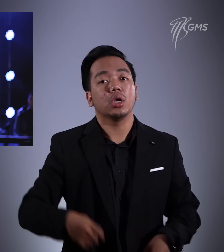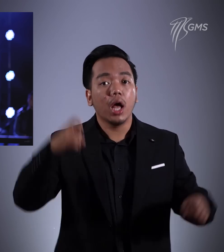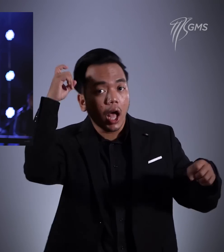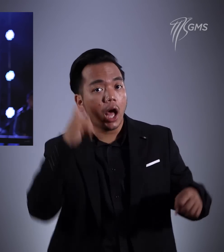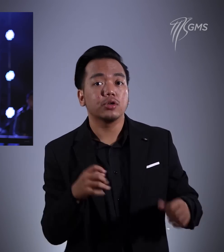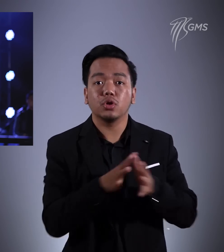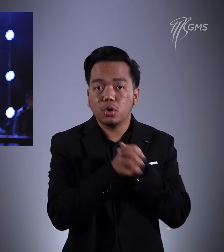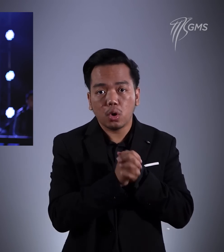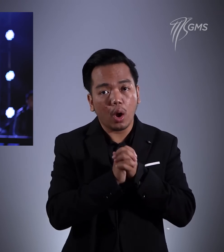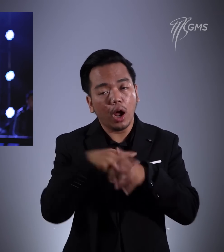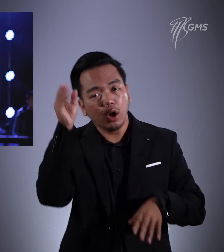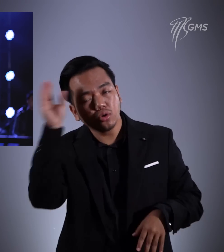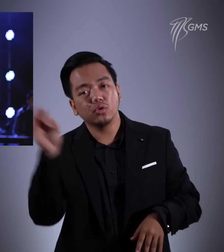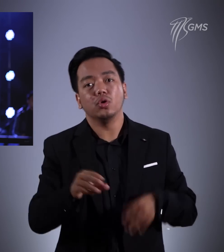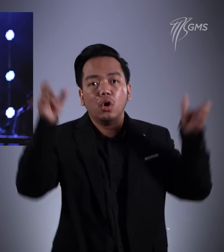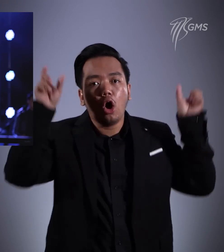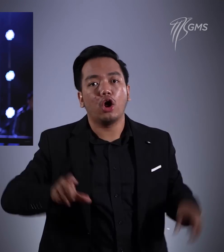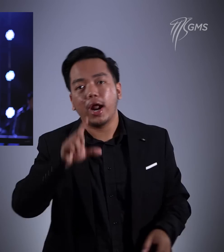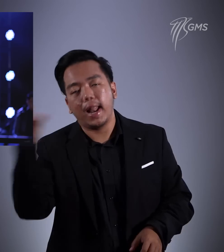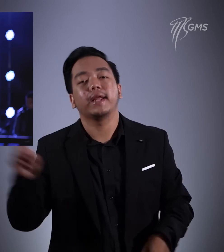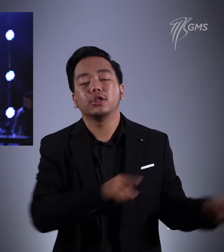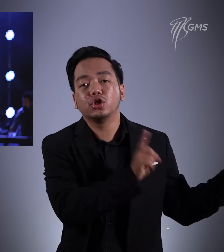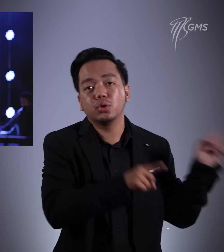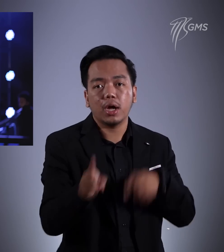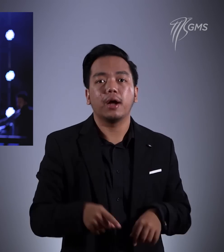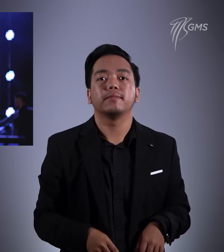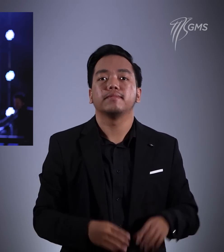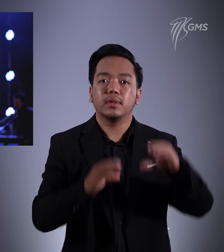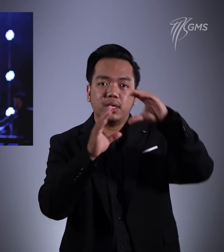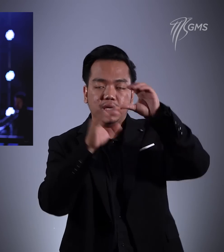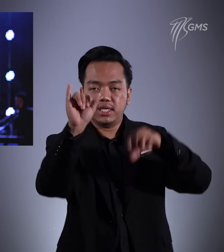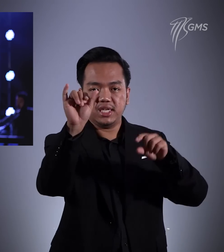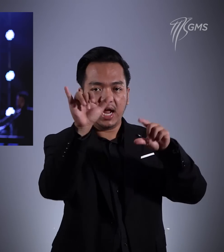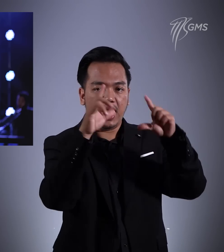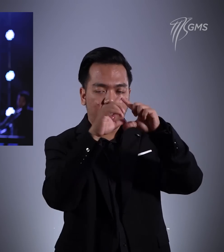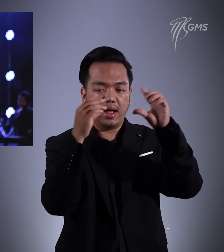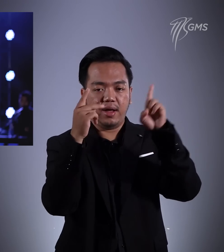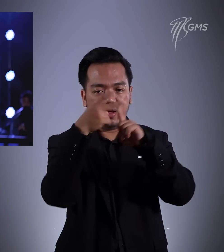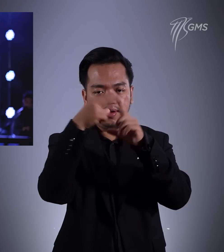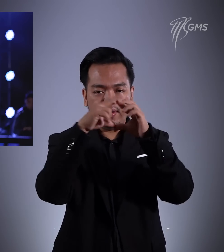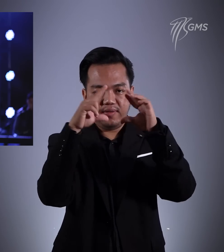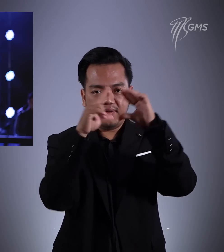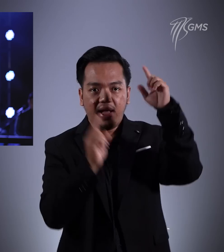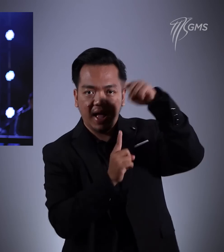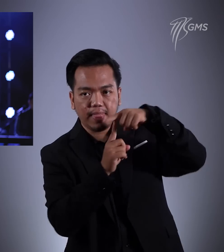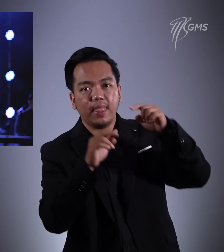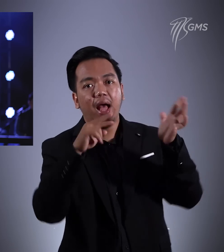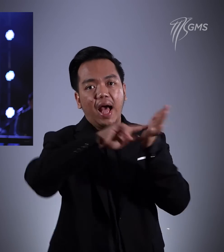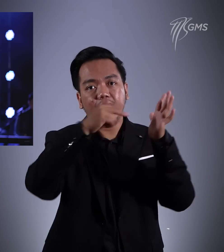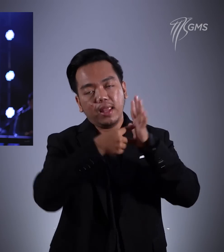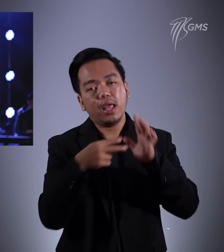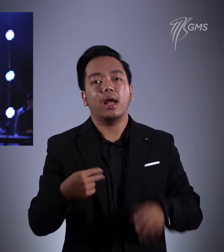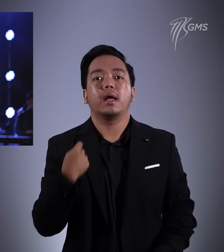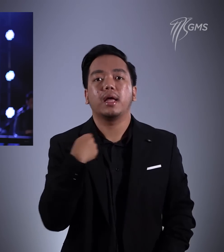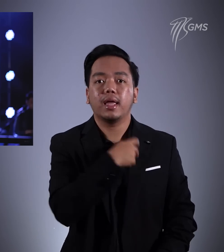berdoa syafaat. Buat orang lain, kata syafaat itu artinya berdiri di antara Allah dengan manusia, standing in the gap. We pray for